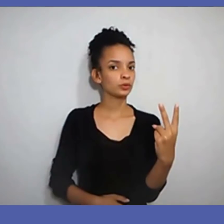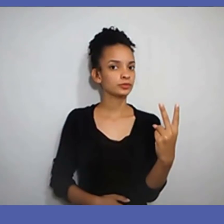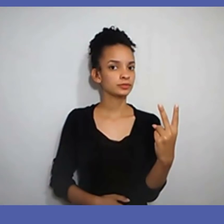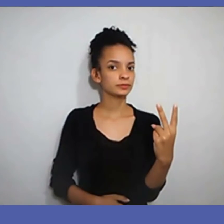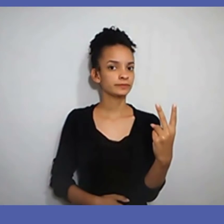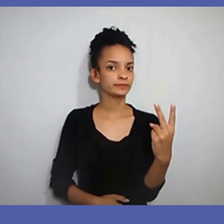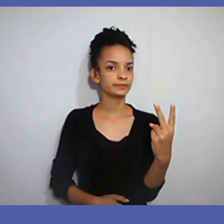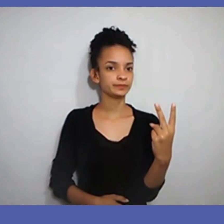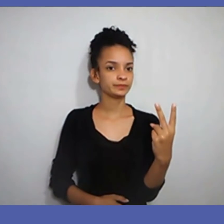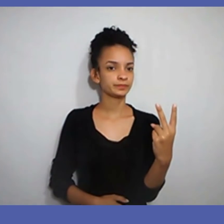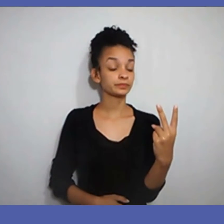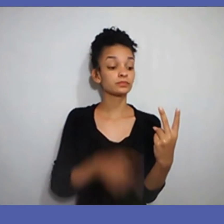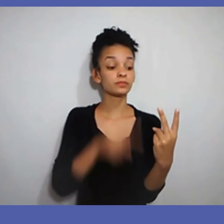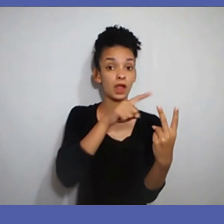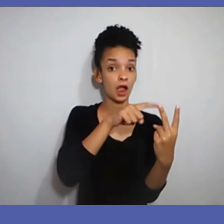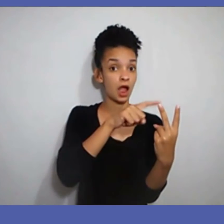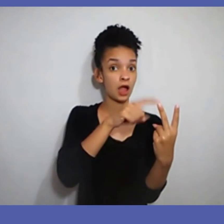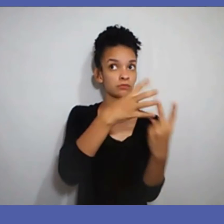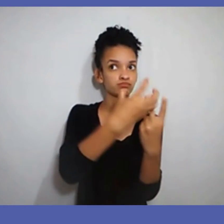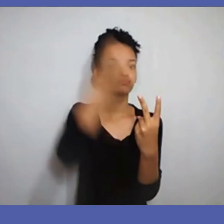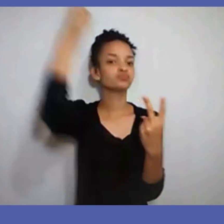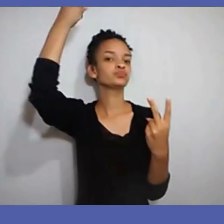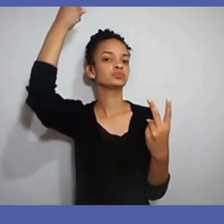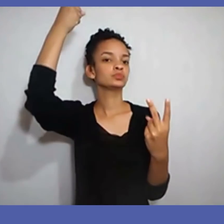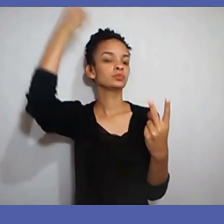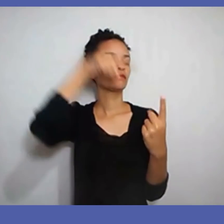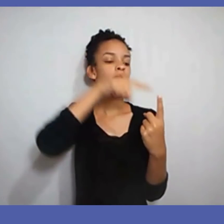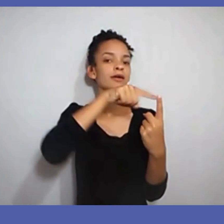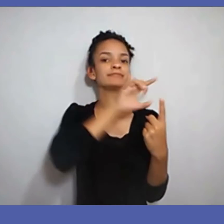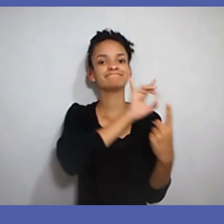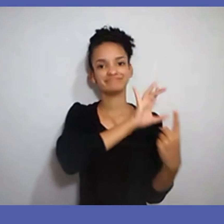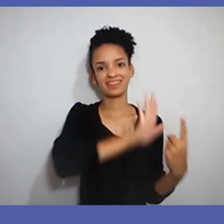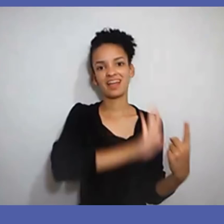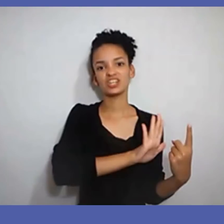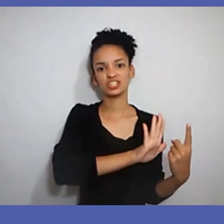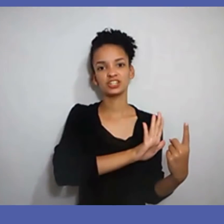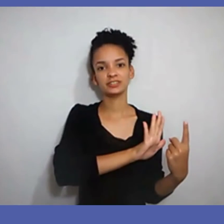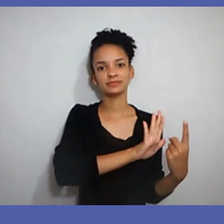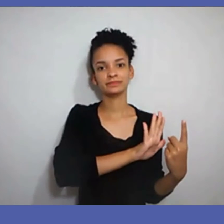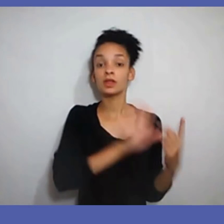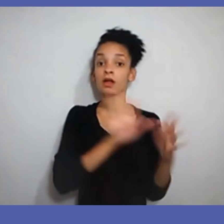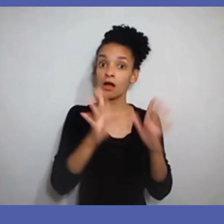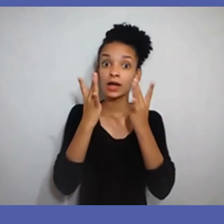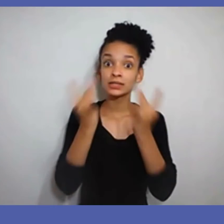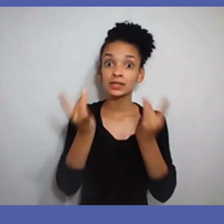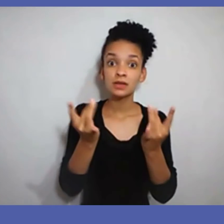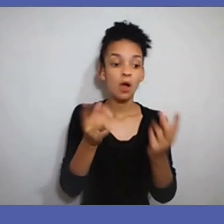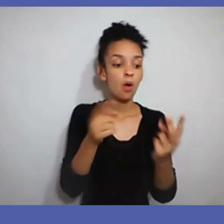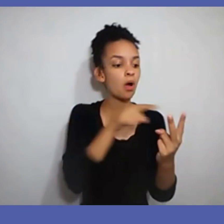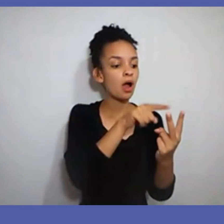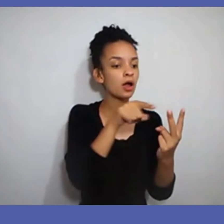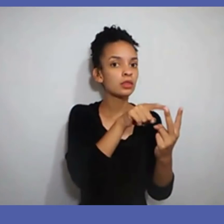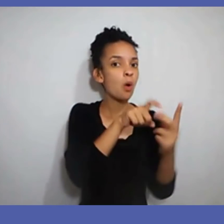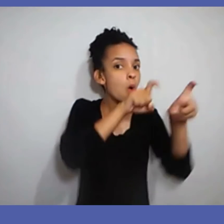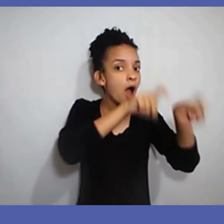um será tomado e deixado o outro. Irmãos, vejam, os 2 estavam no campo.